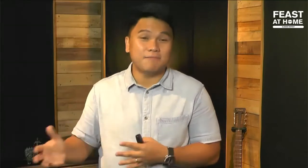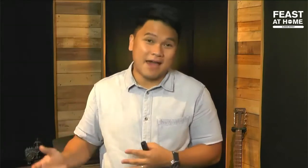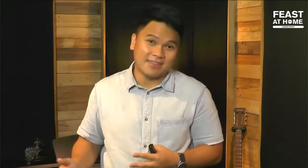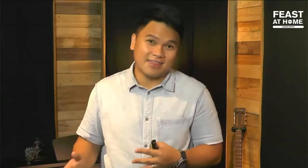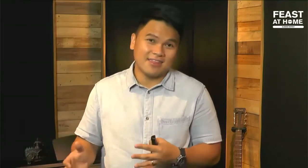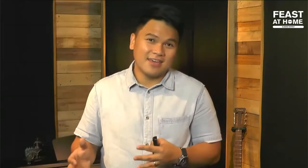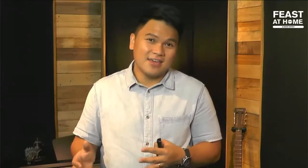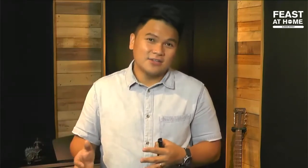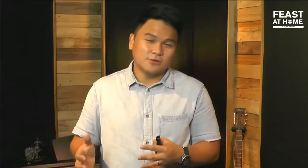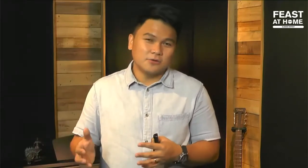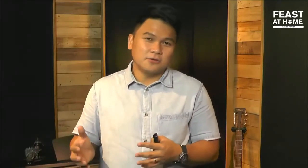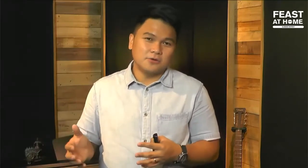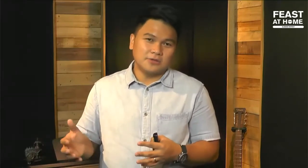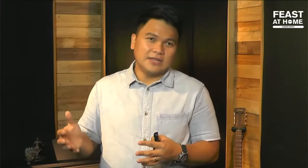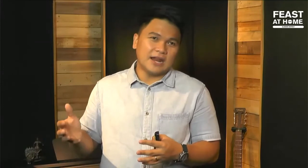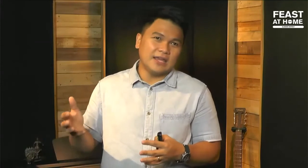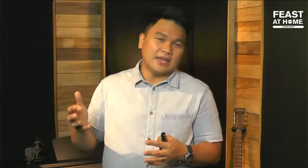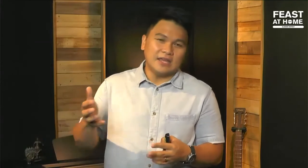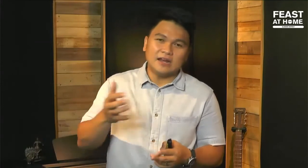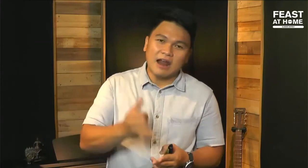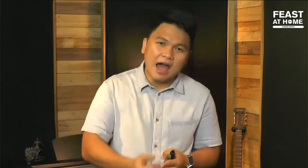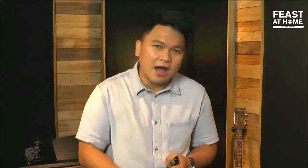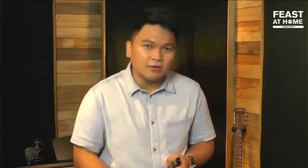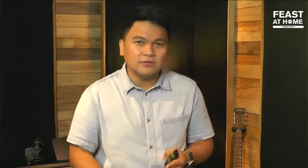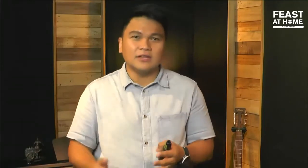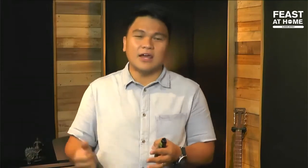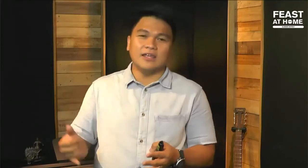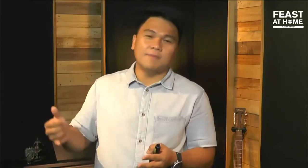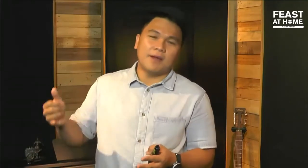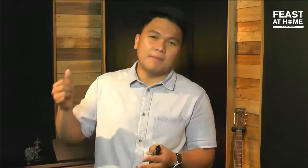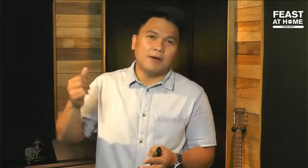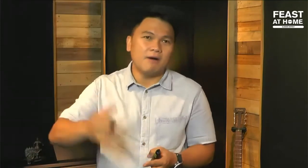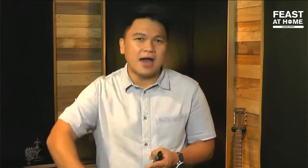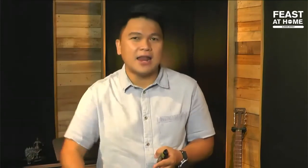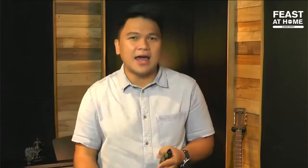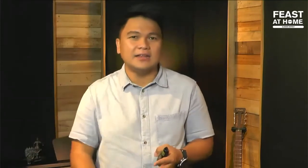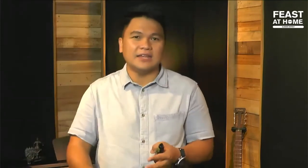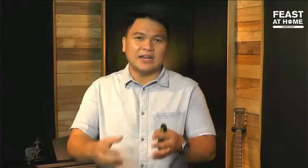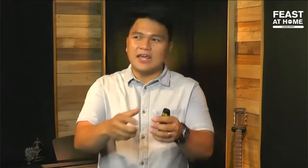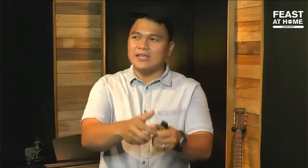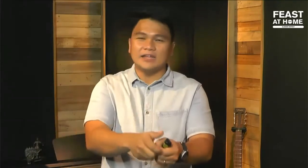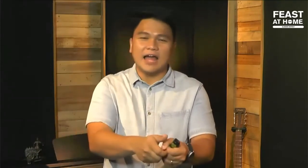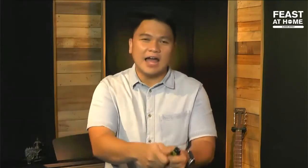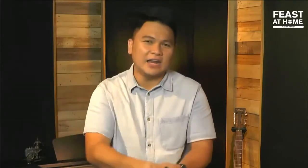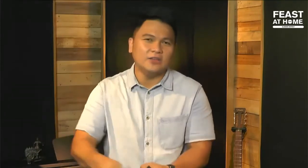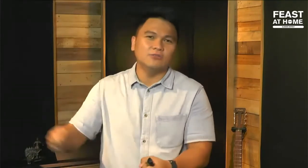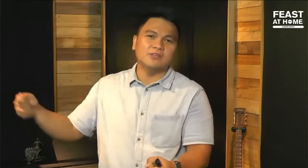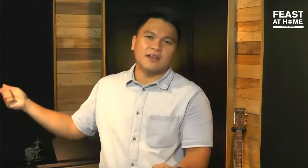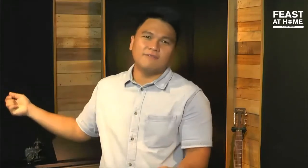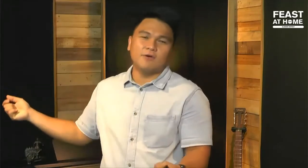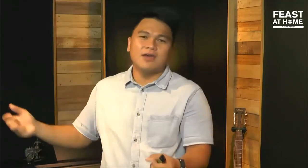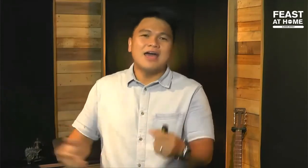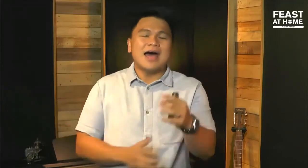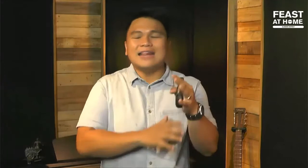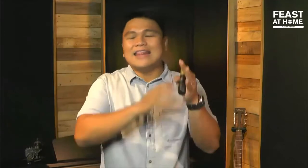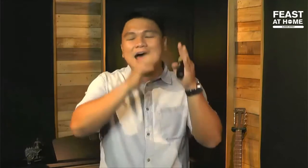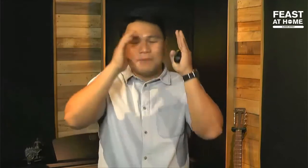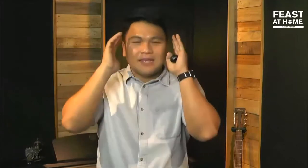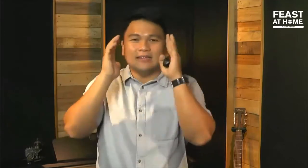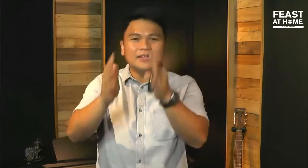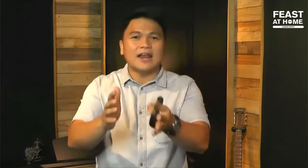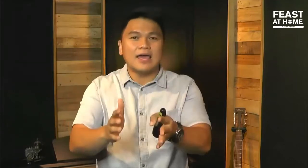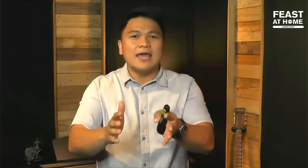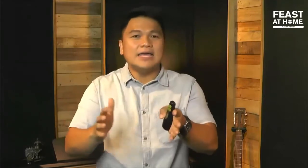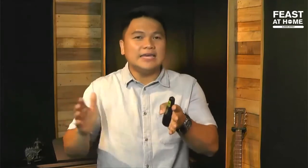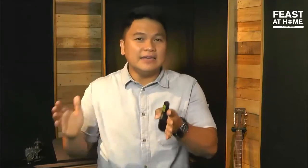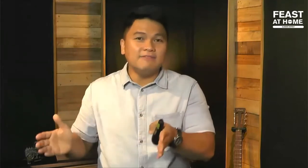his path. So, tinry niya i-ground, tinry niyang pagbawalan, tinry niyang tanggalin yung cellphone. Ang dami na